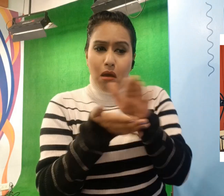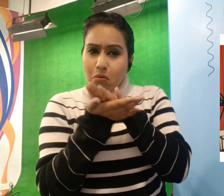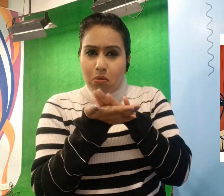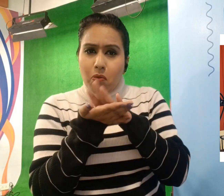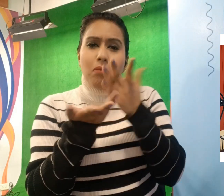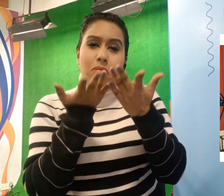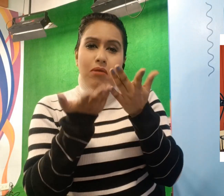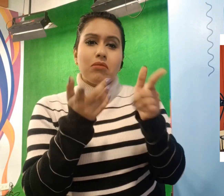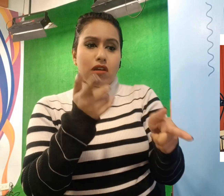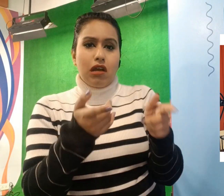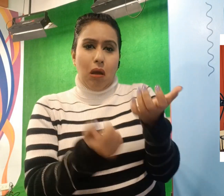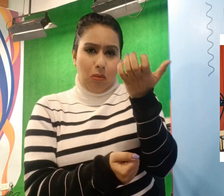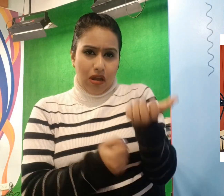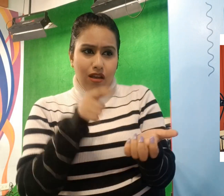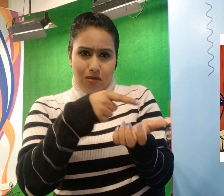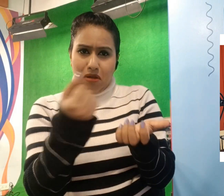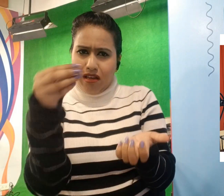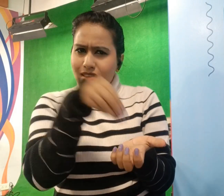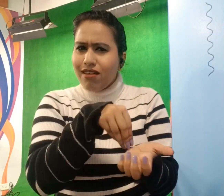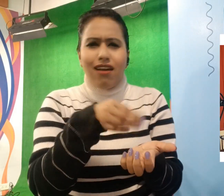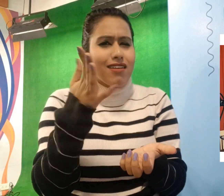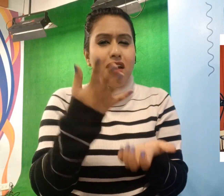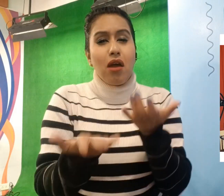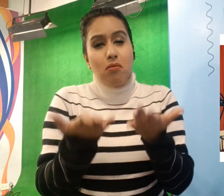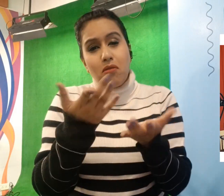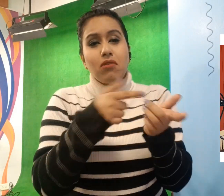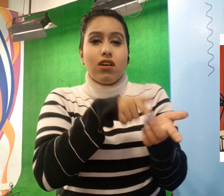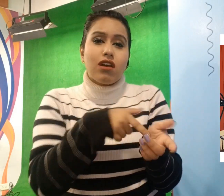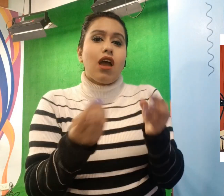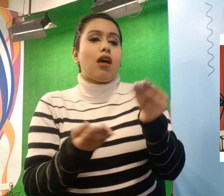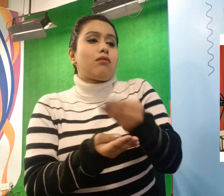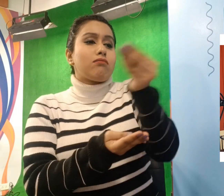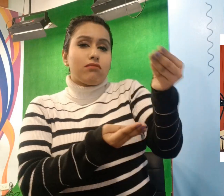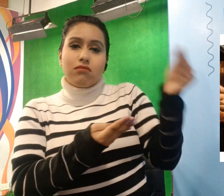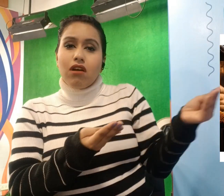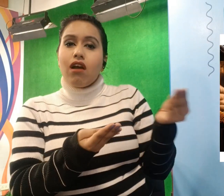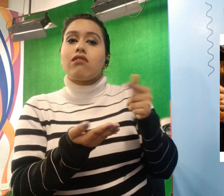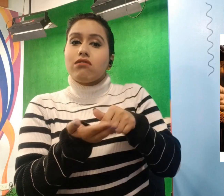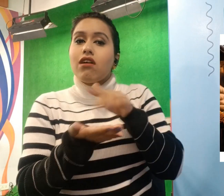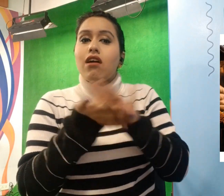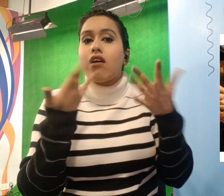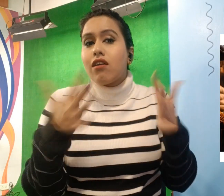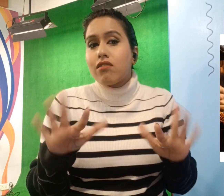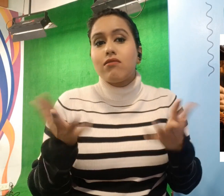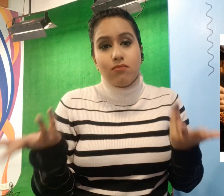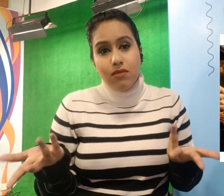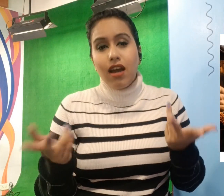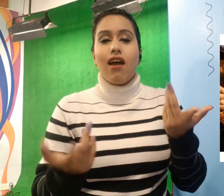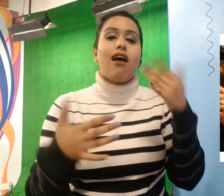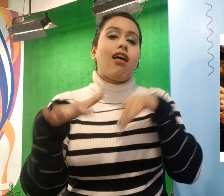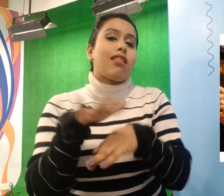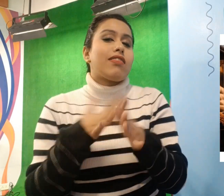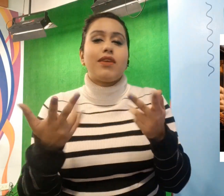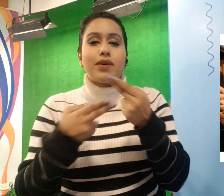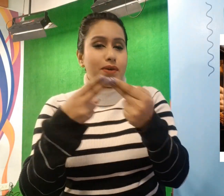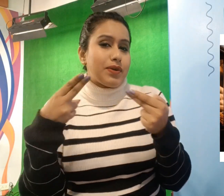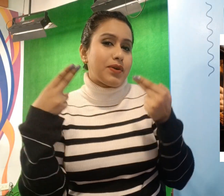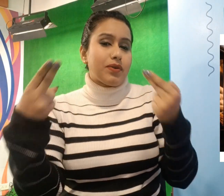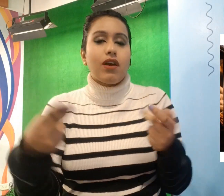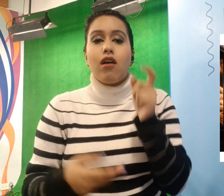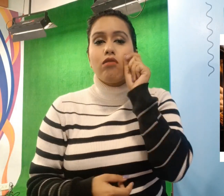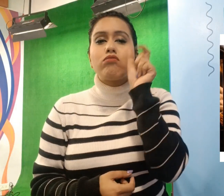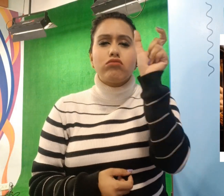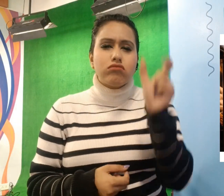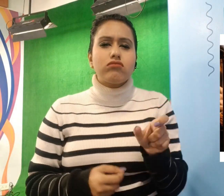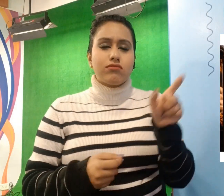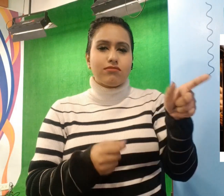सकता है कि सब कुछ बांट कर आया हो। एक बड़ी छोटी सी कहानी है। एक व्यापारी ऊंट खरीदने के लिए एक बाजार में गया और